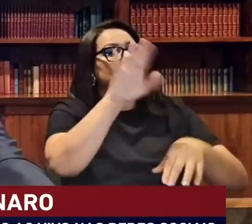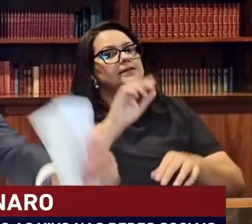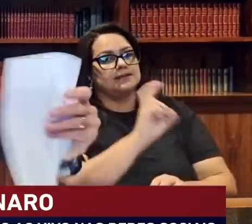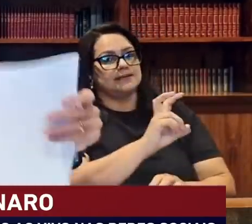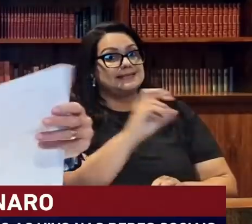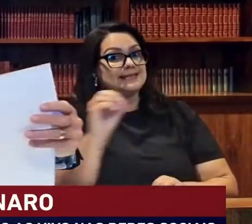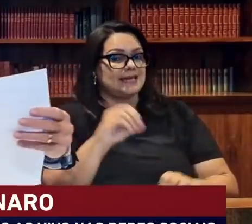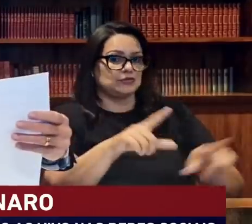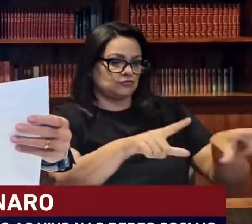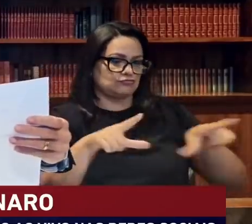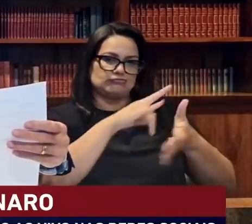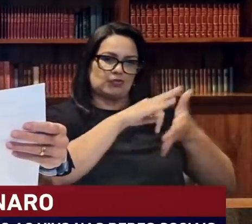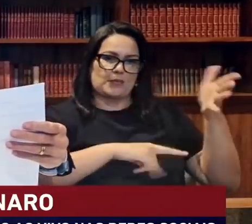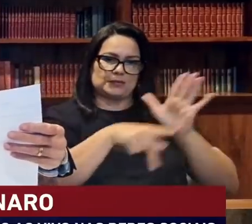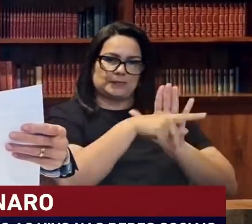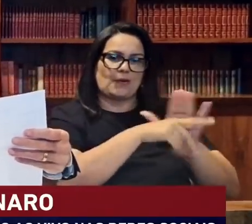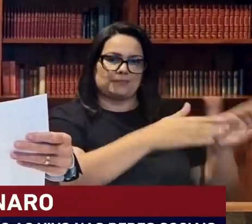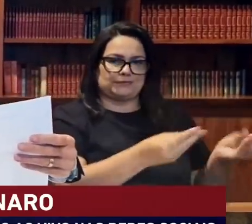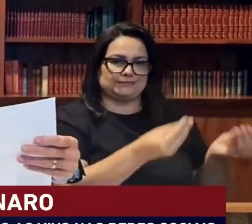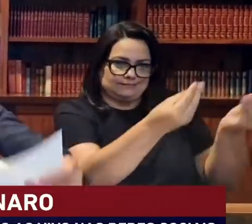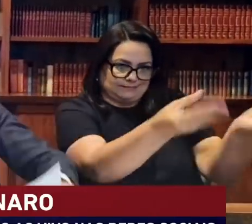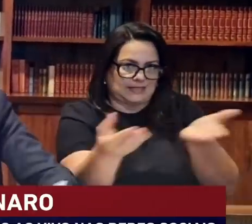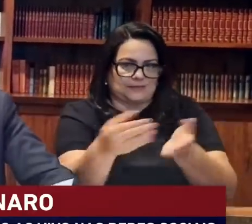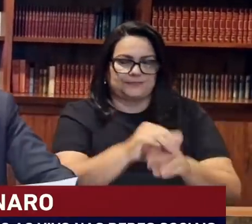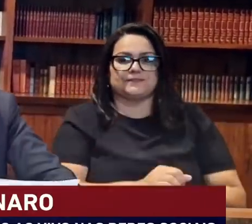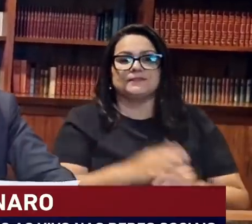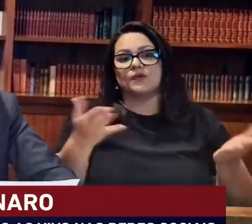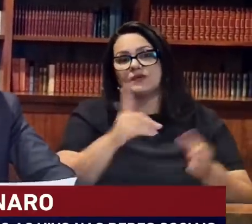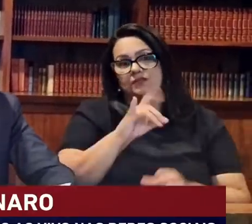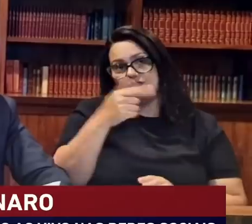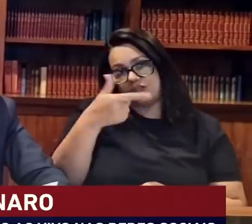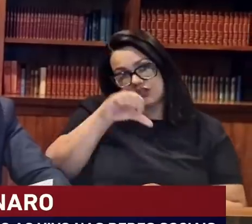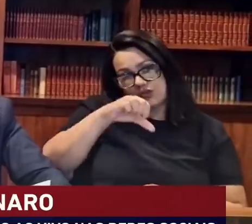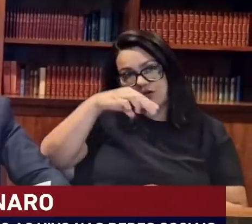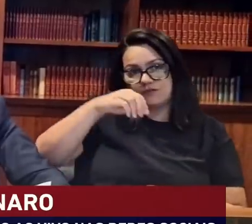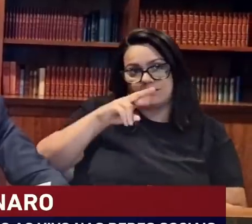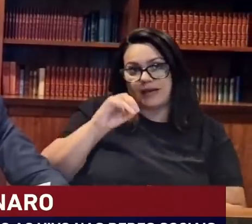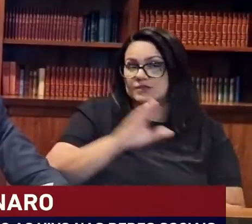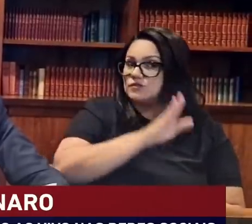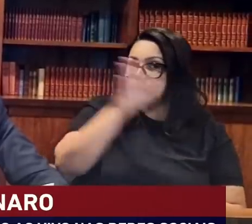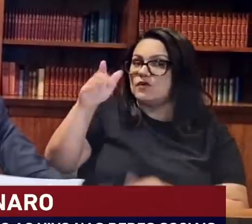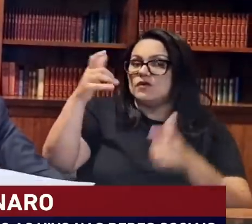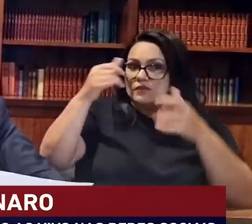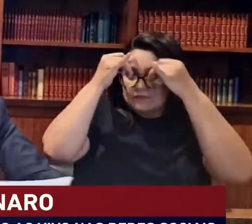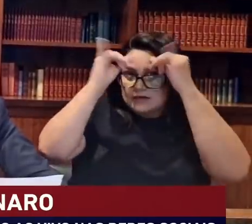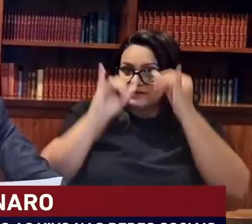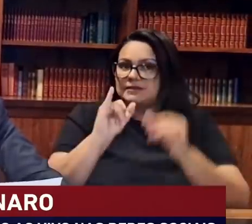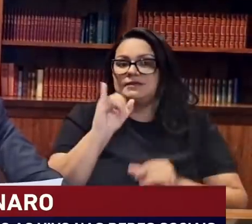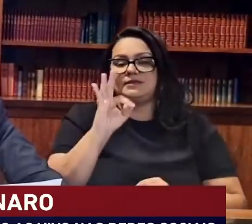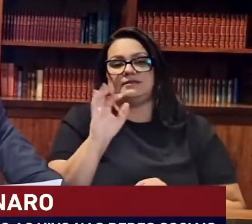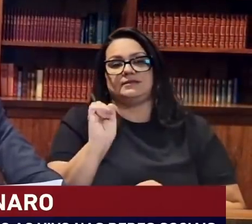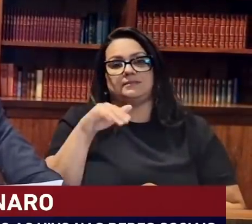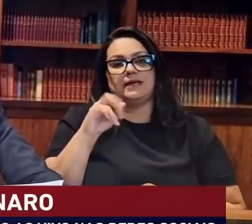Acre. Agora, dia 29 de março, estaremos em Ponta Porã, Fazenda Itamaraty, conheço bem a